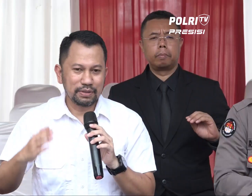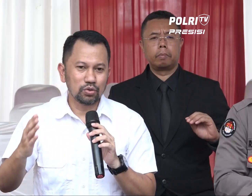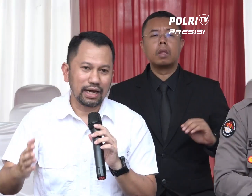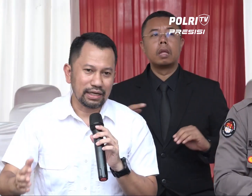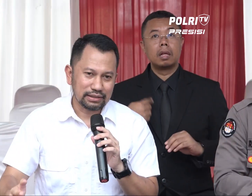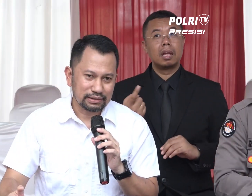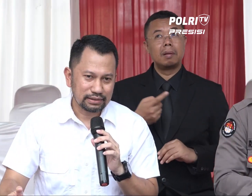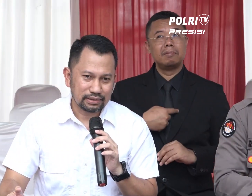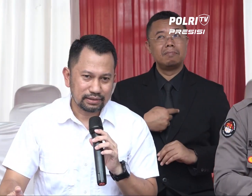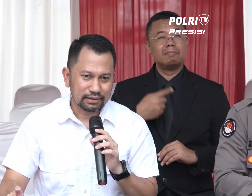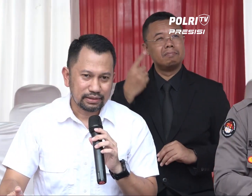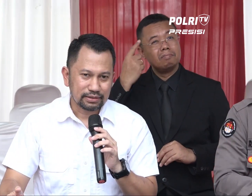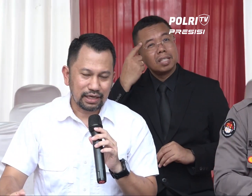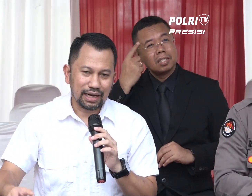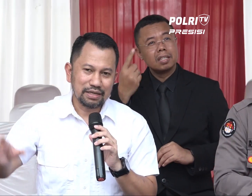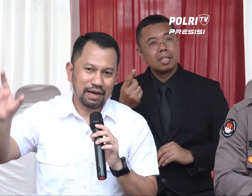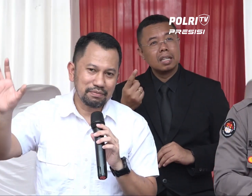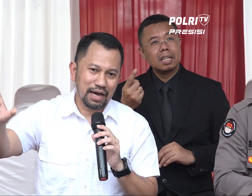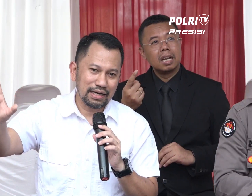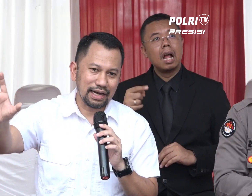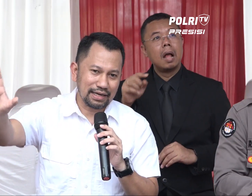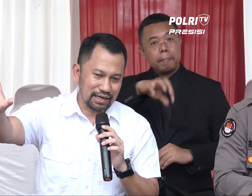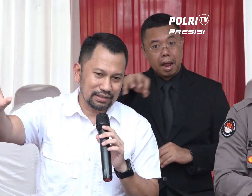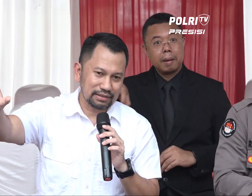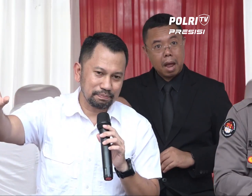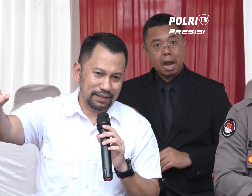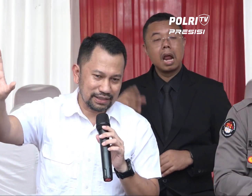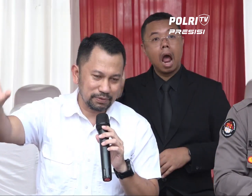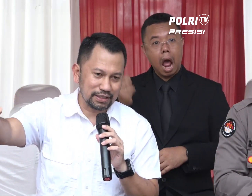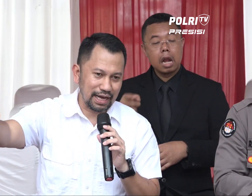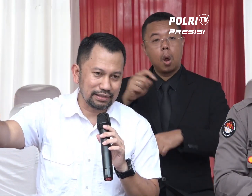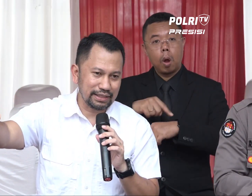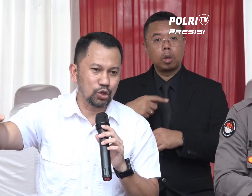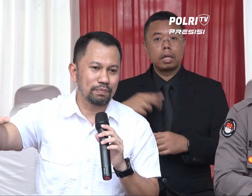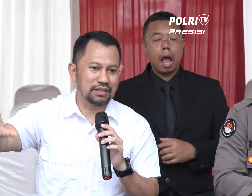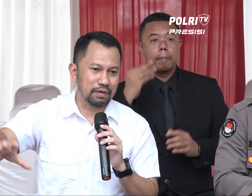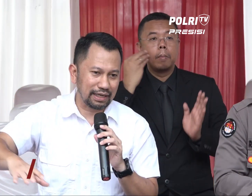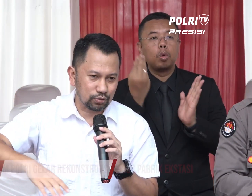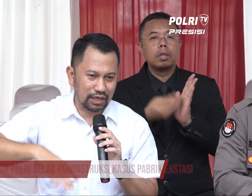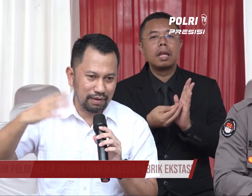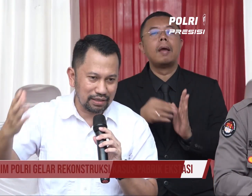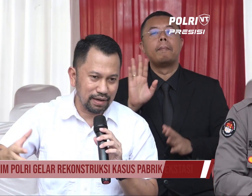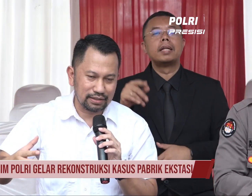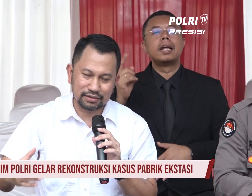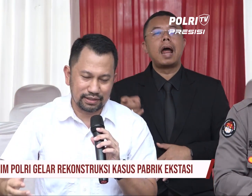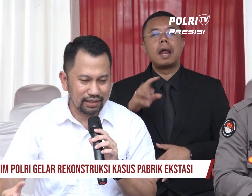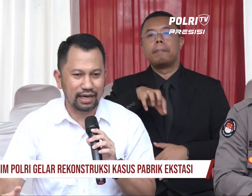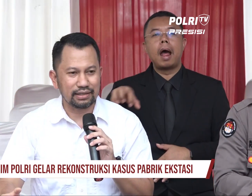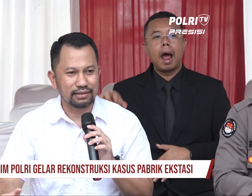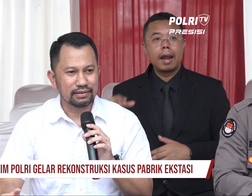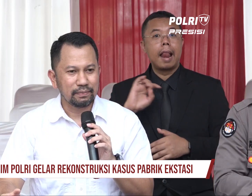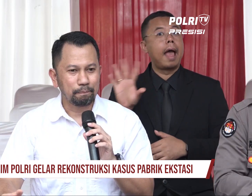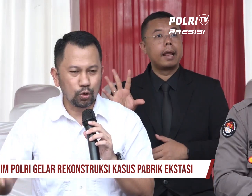Kami menduga selain bahan-bahan yang ada pada saat penyitaan itu masih berkelanjutan bahan-bahan ini,